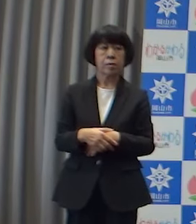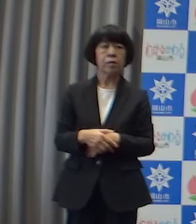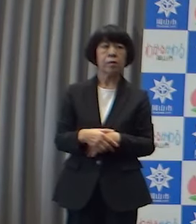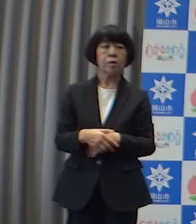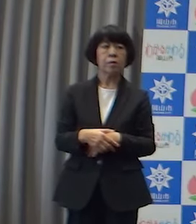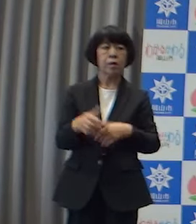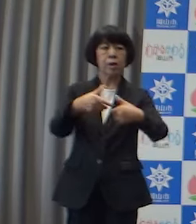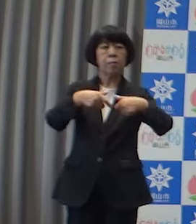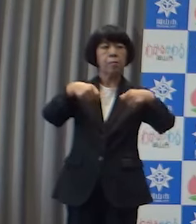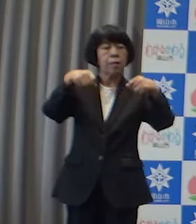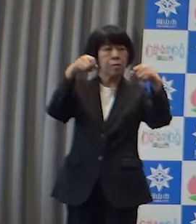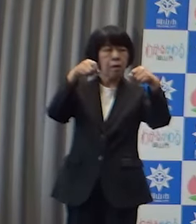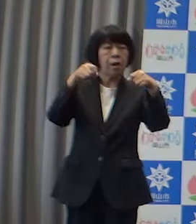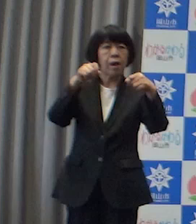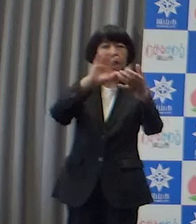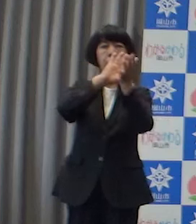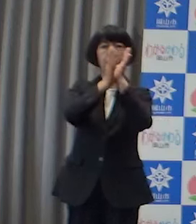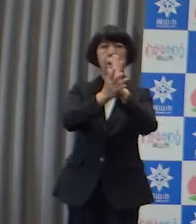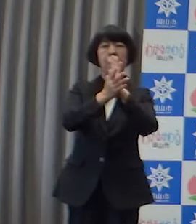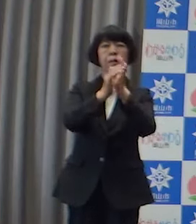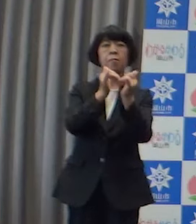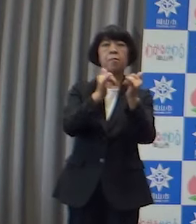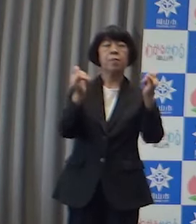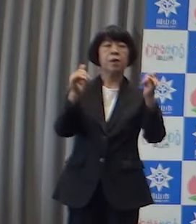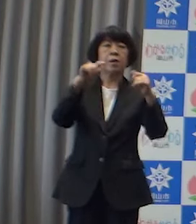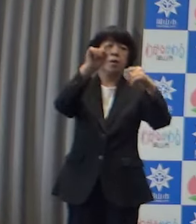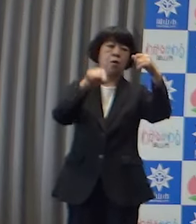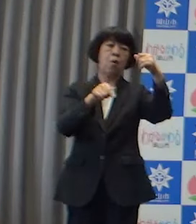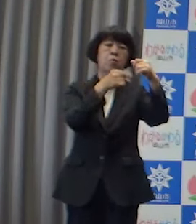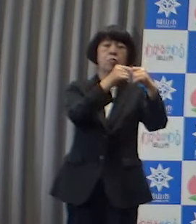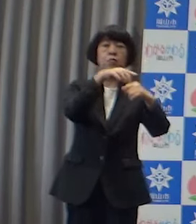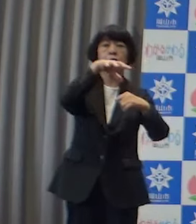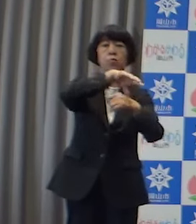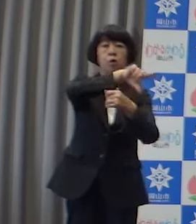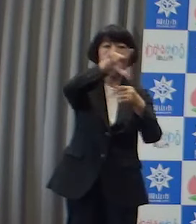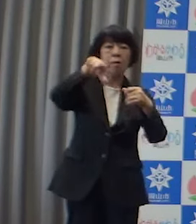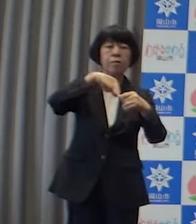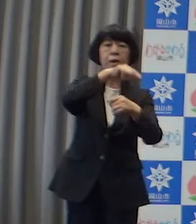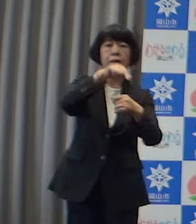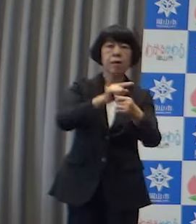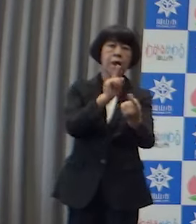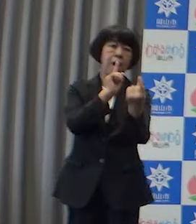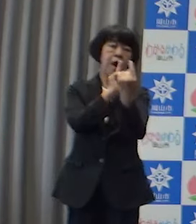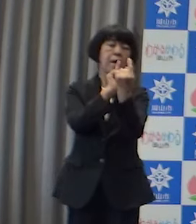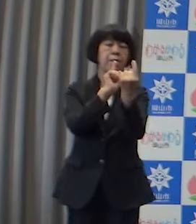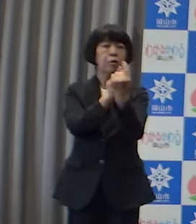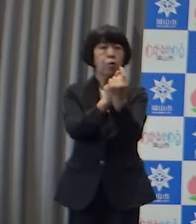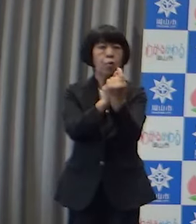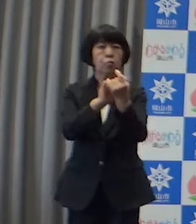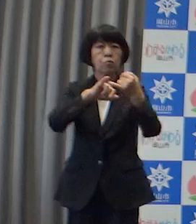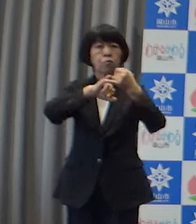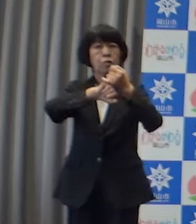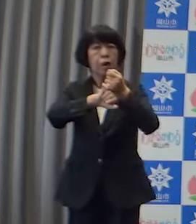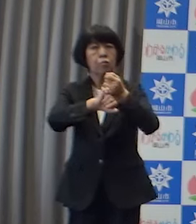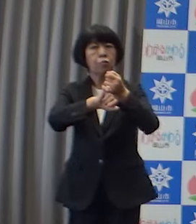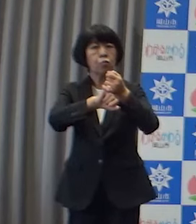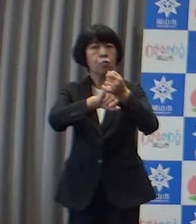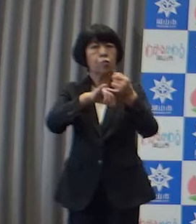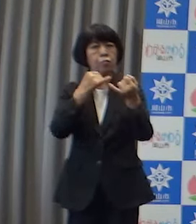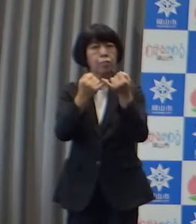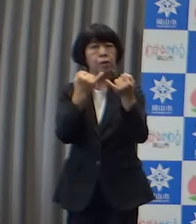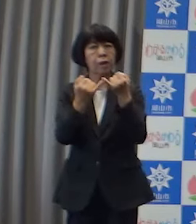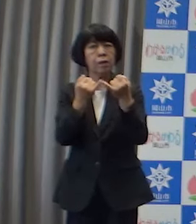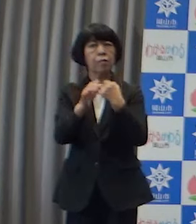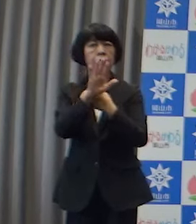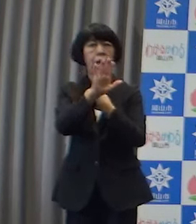のトップミーティングにおいて、会いましょうというような提案があって、その後の懇親会で県側の謝罪が前